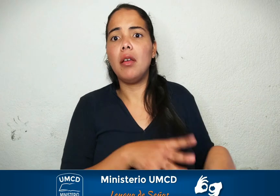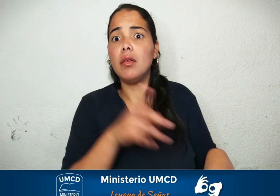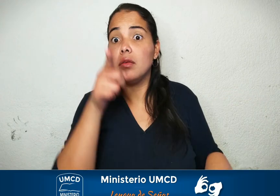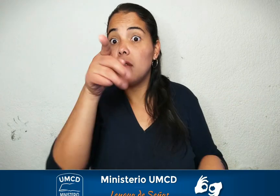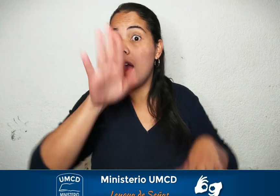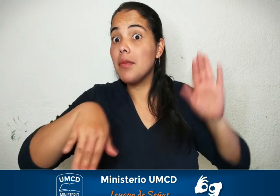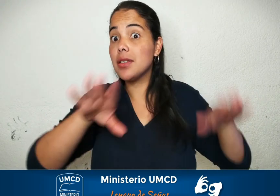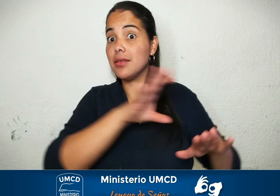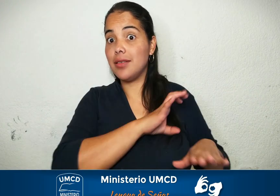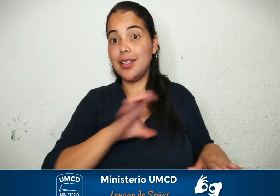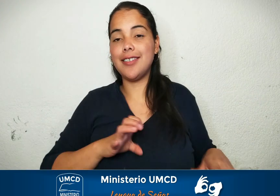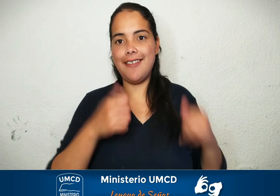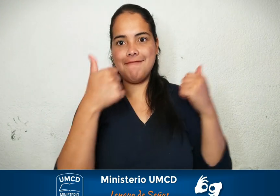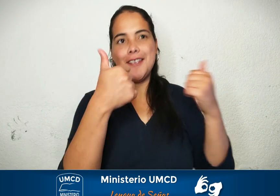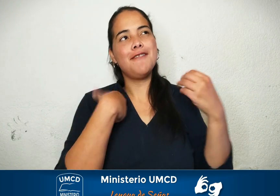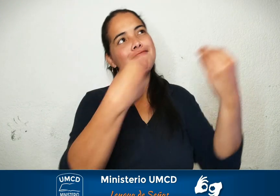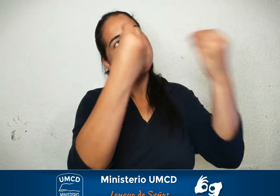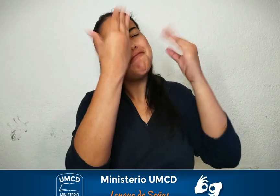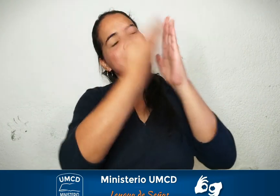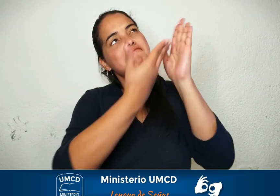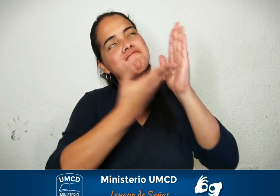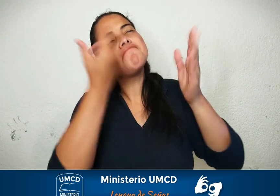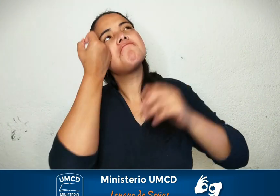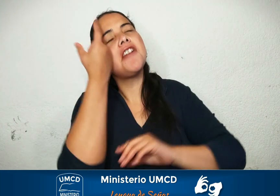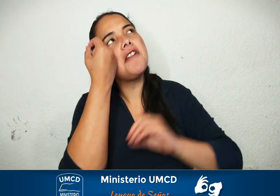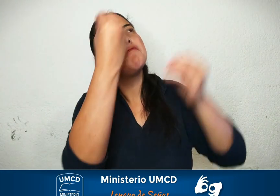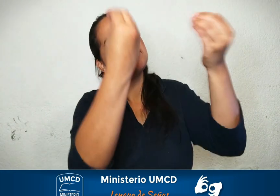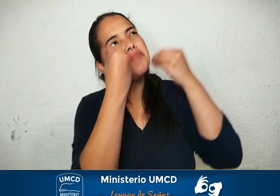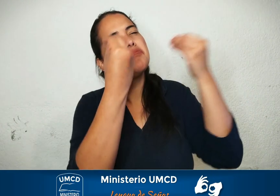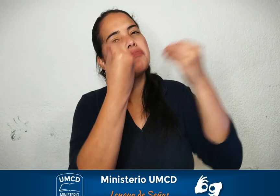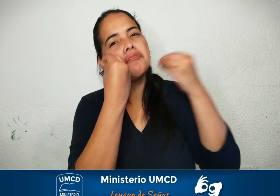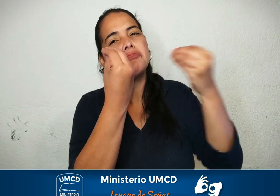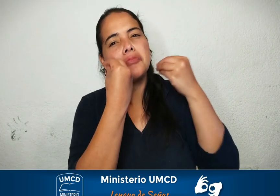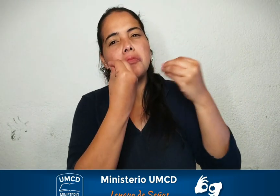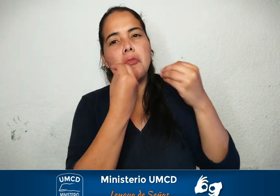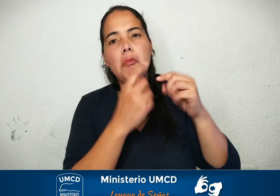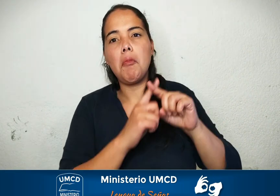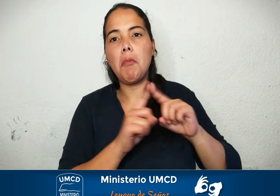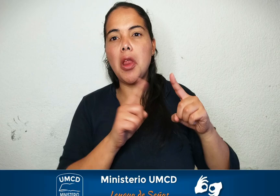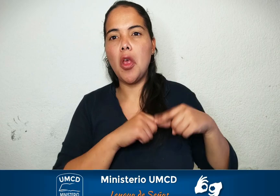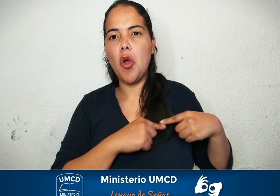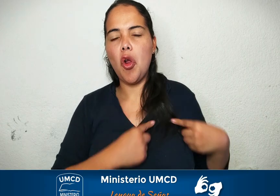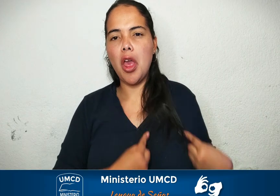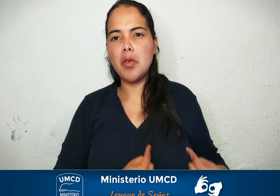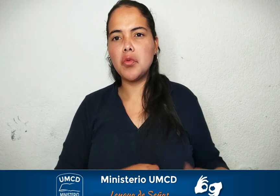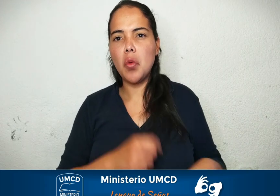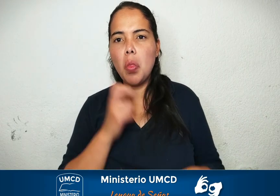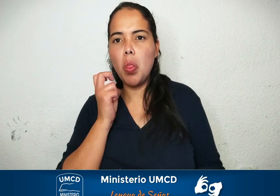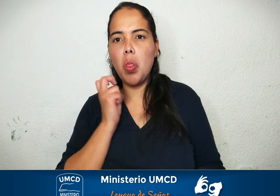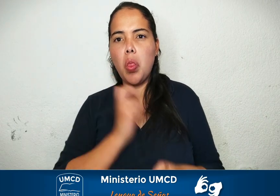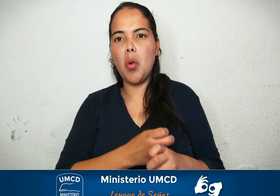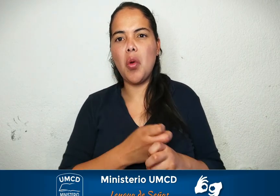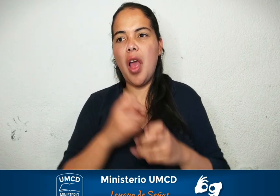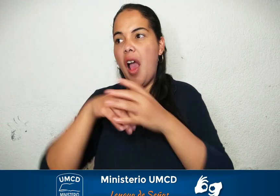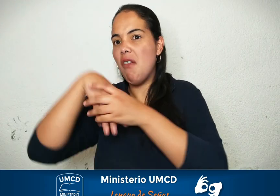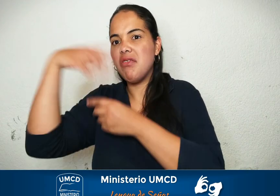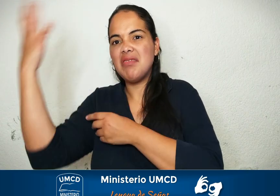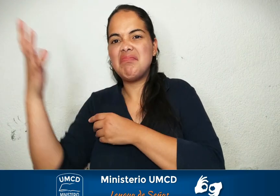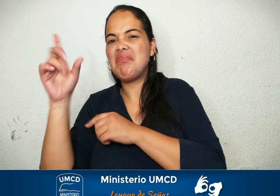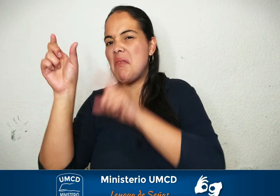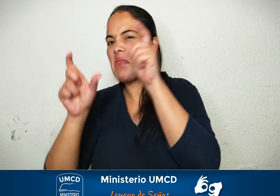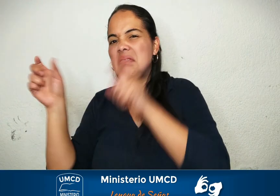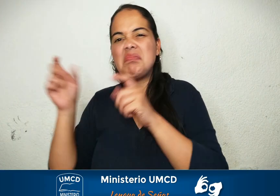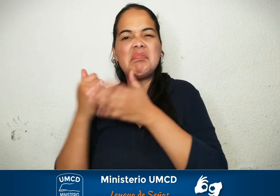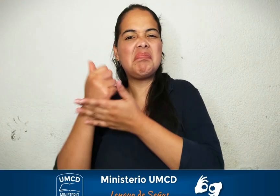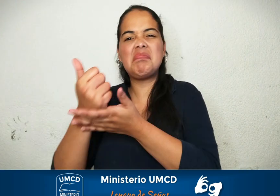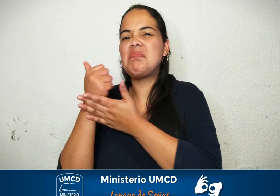Muchas veces el creyente escucha una y otra vez y parece de que el corazón se endurece en la mente y en el corazón